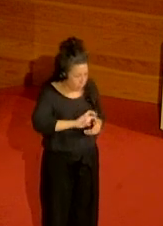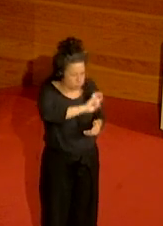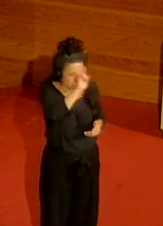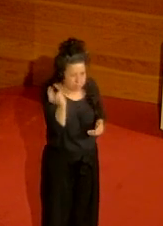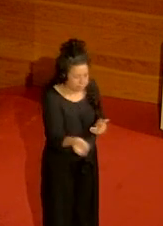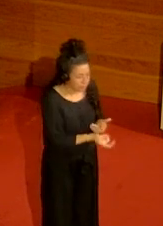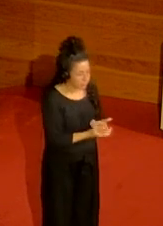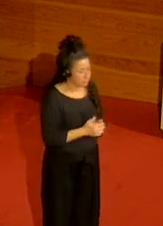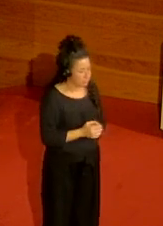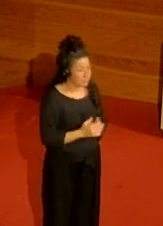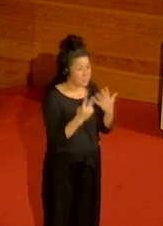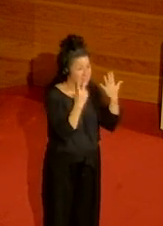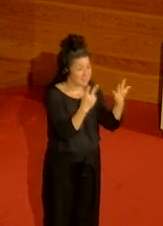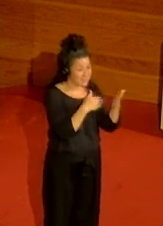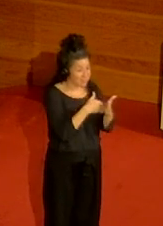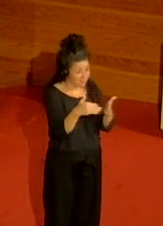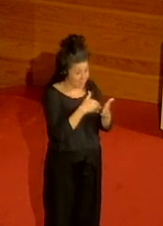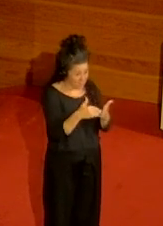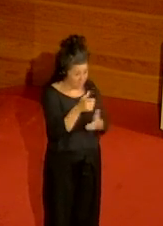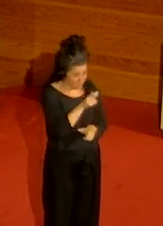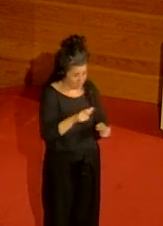siete millones de personas